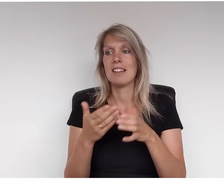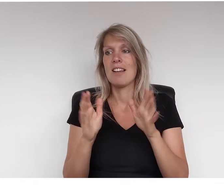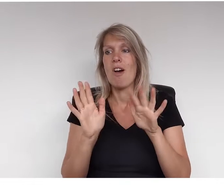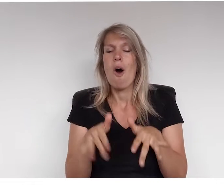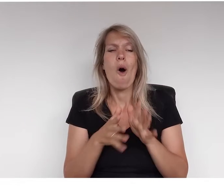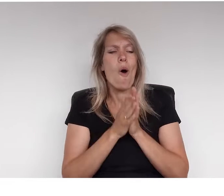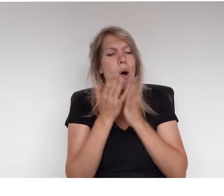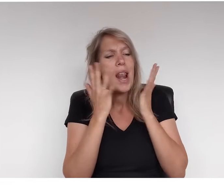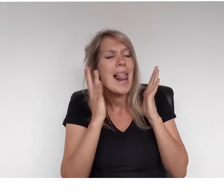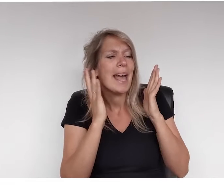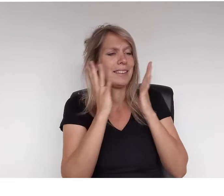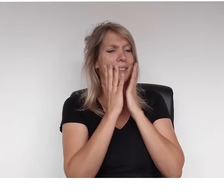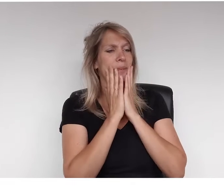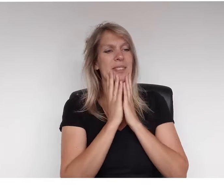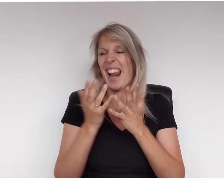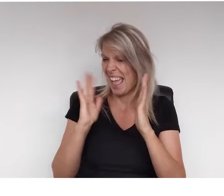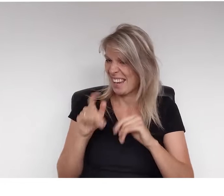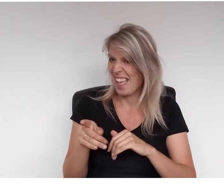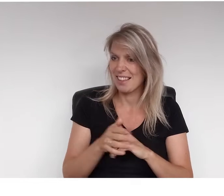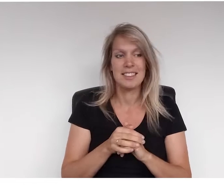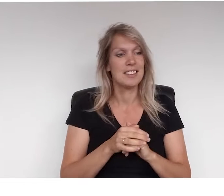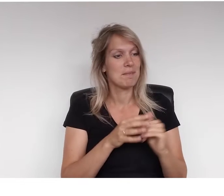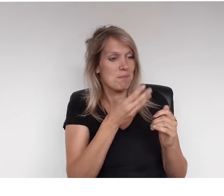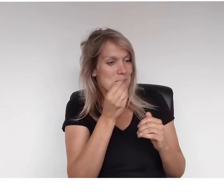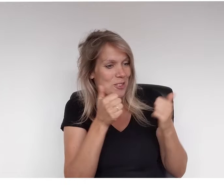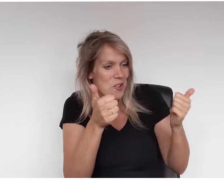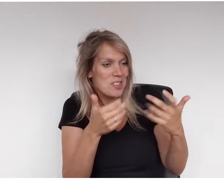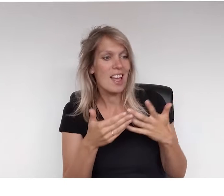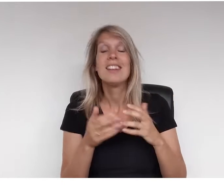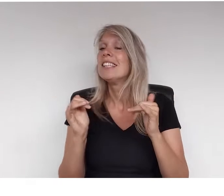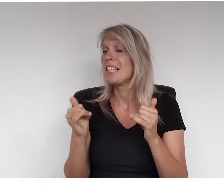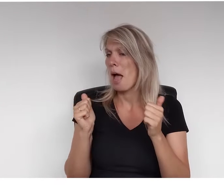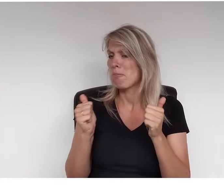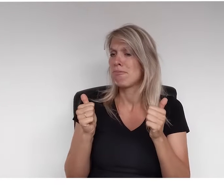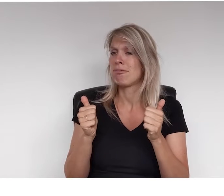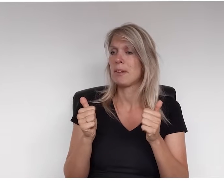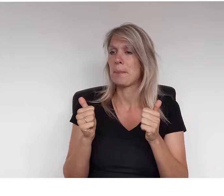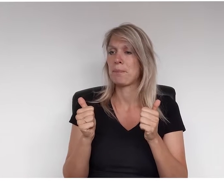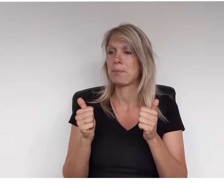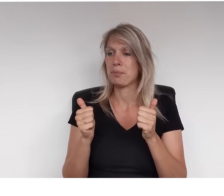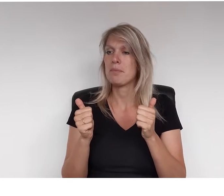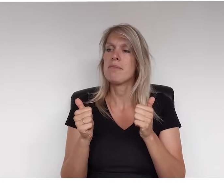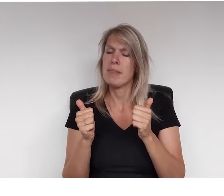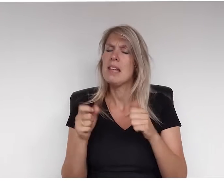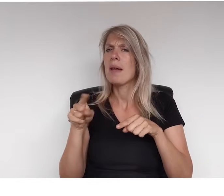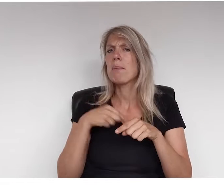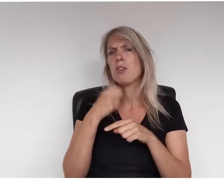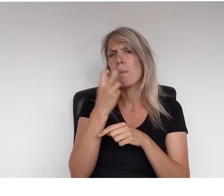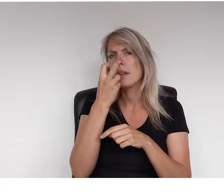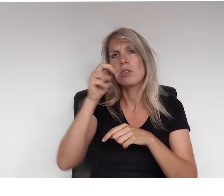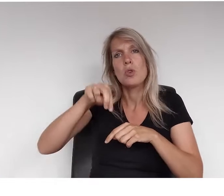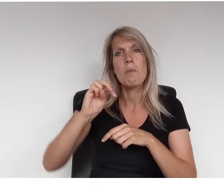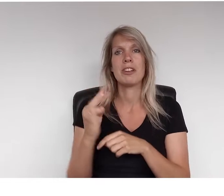zeg. Lekker hè? Smaakt goed hè? Heerlijk. Echt zin in hem. Ik ben eigenlijk wel heel erg benieuwd hè. We zijn nu bij dag 3 gekomen.